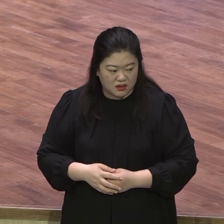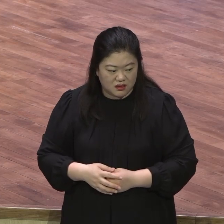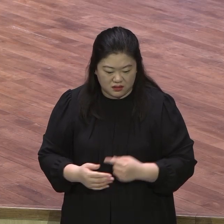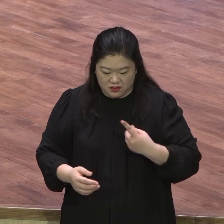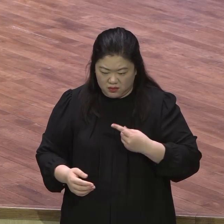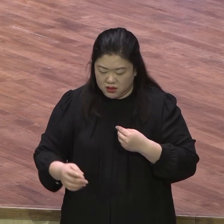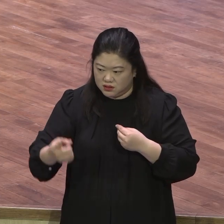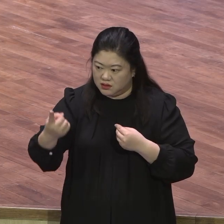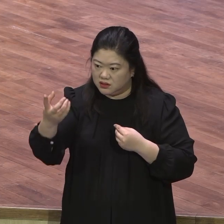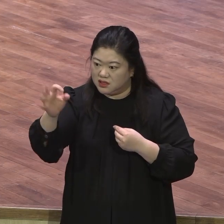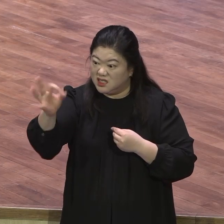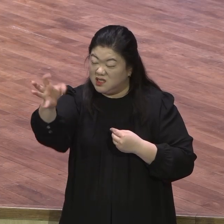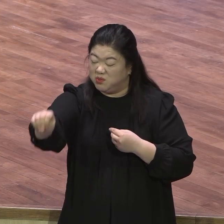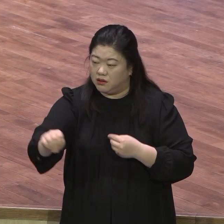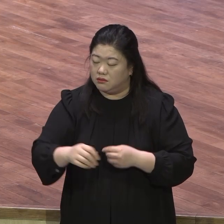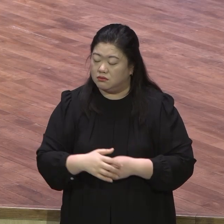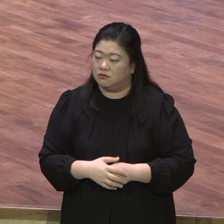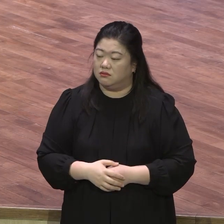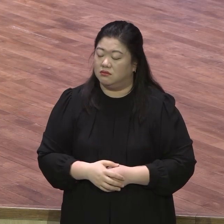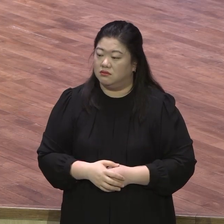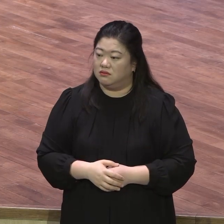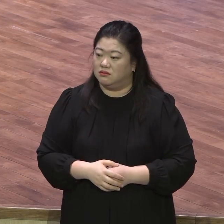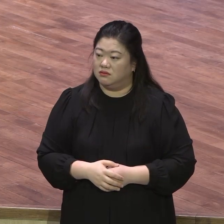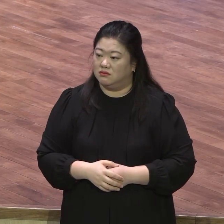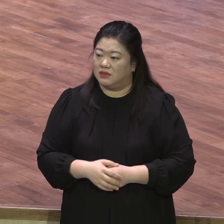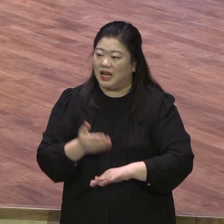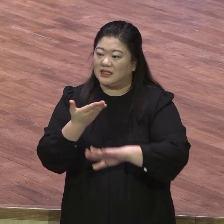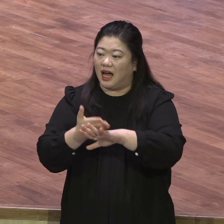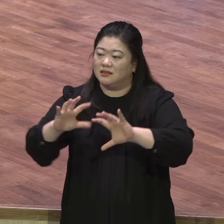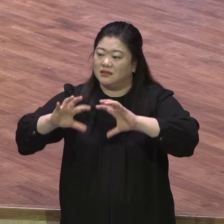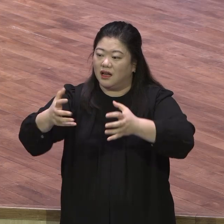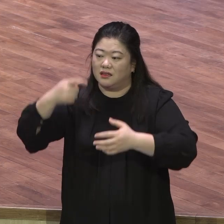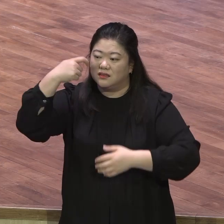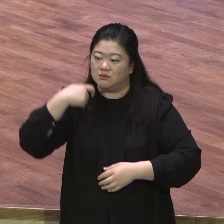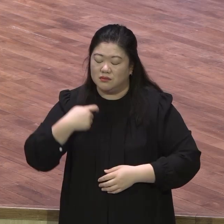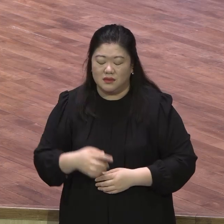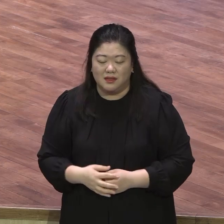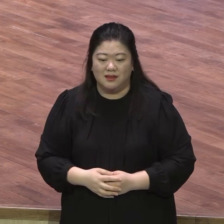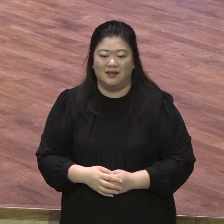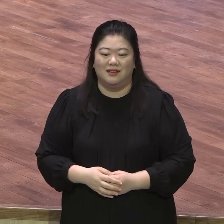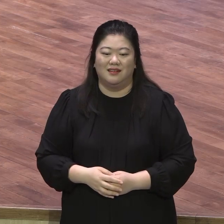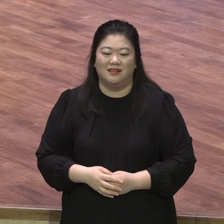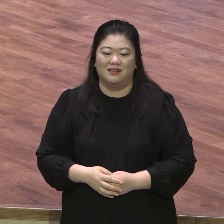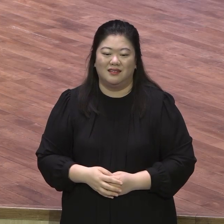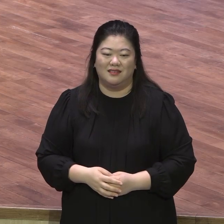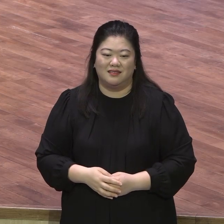일심전심지 속으로 온 성도가 최선을 다했어요